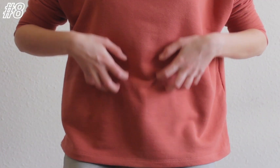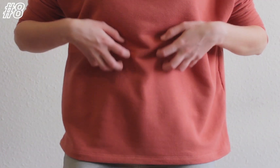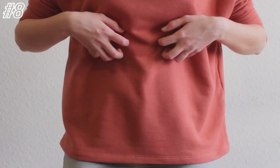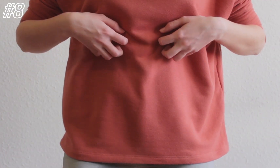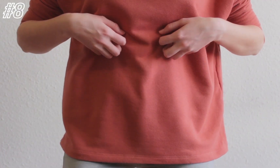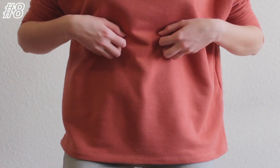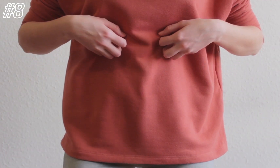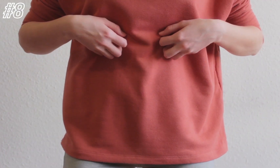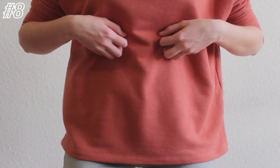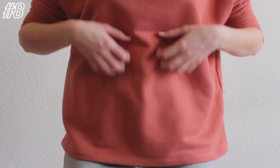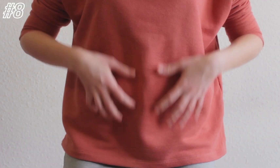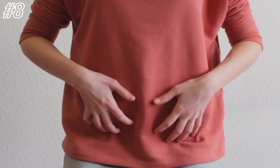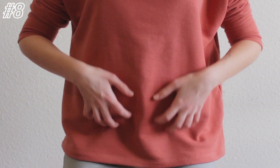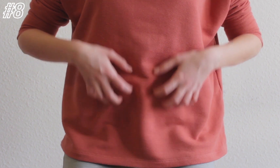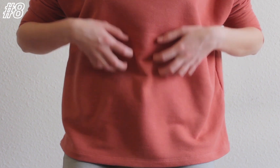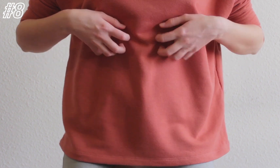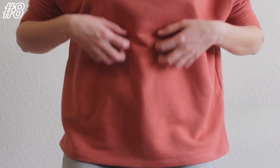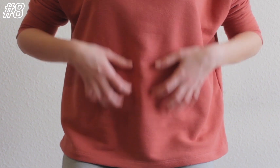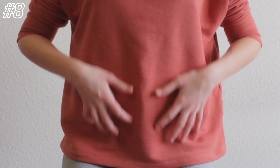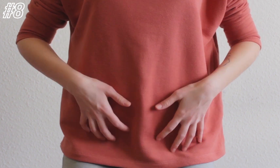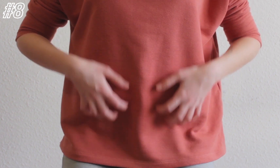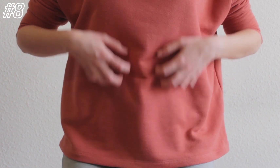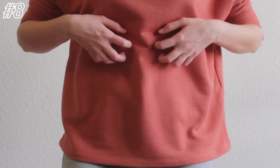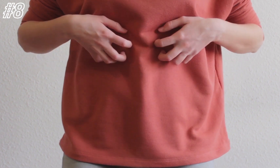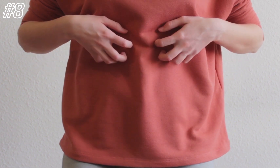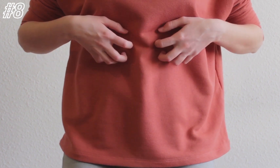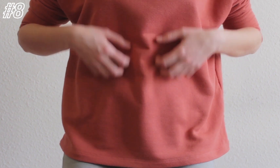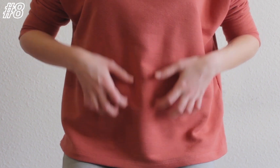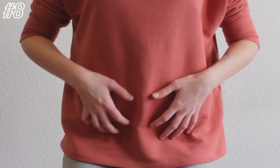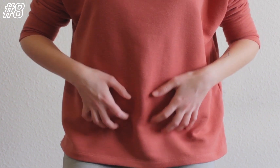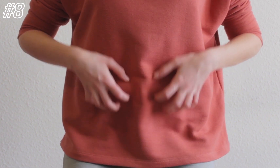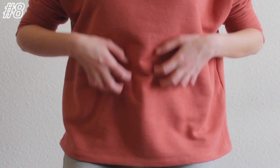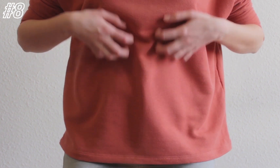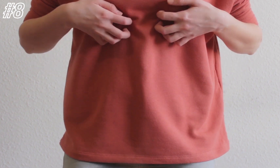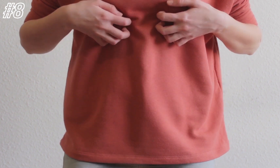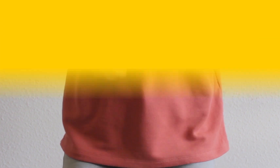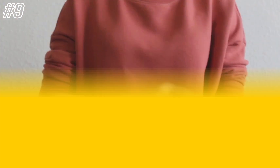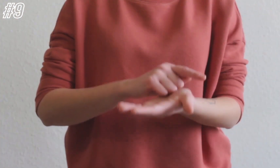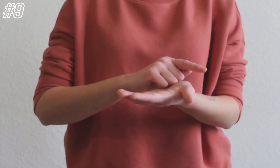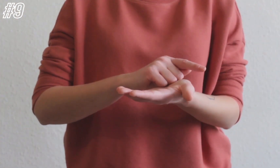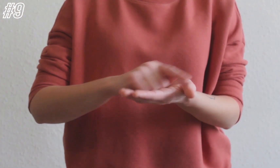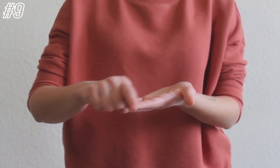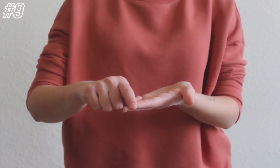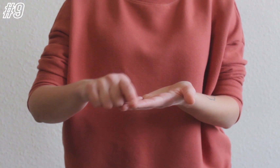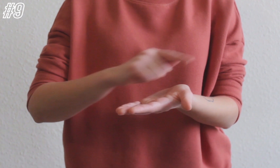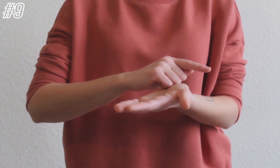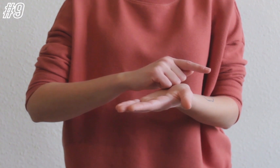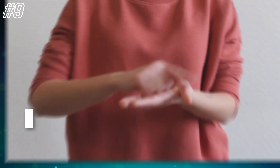お腹のあたりに来るようにしましょう。それから手を上に向かって動かします。